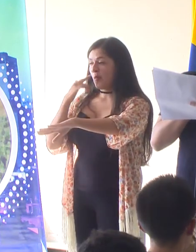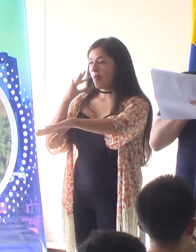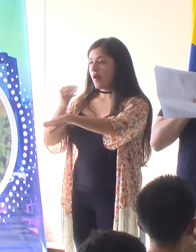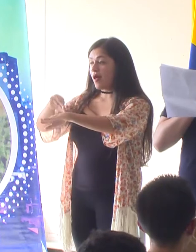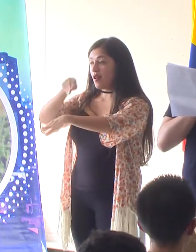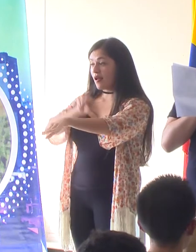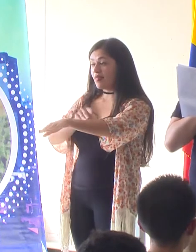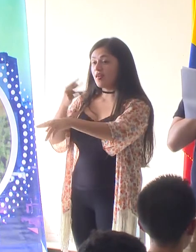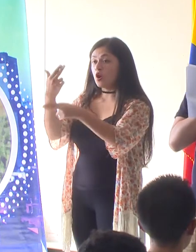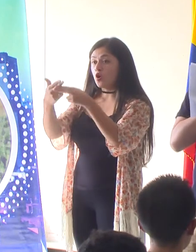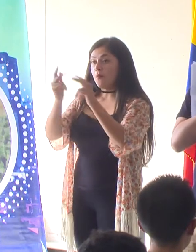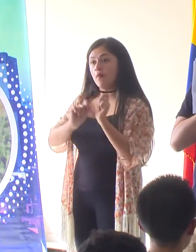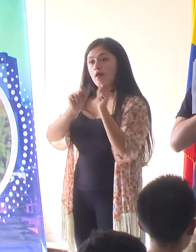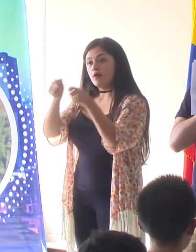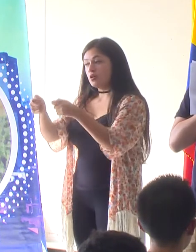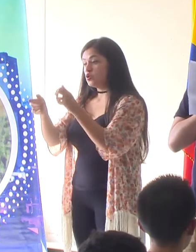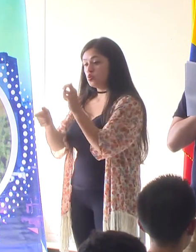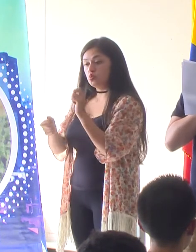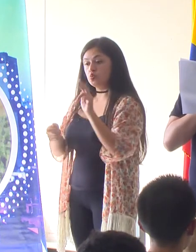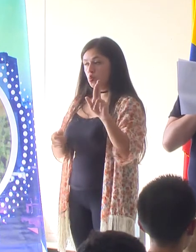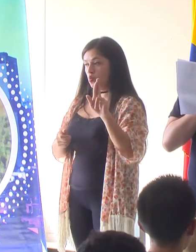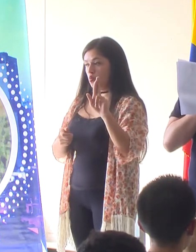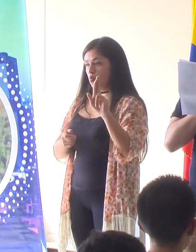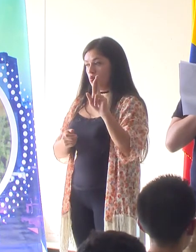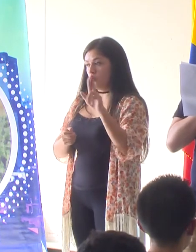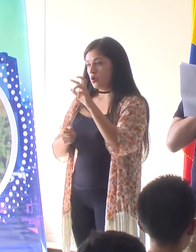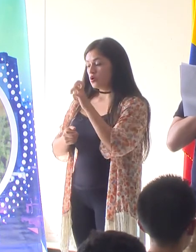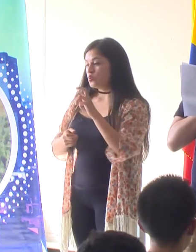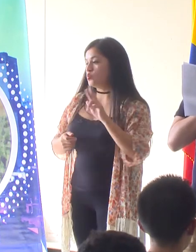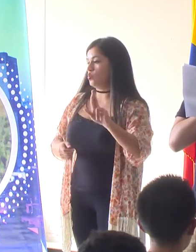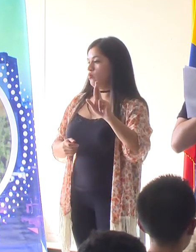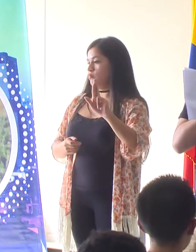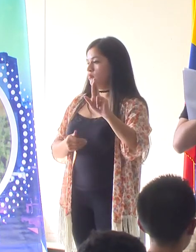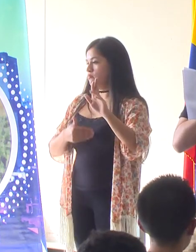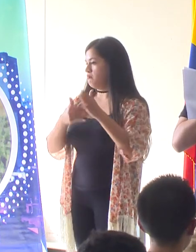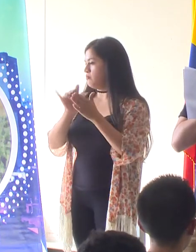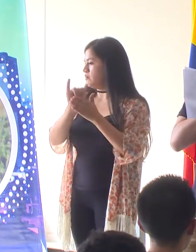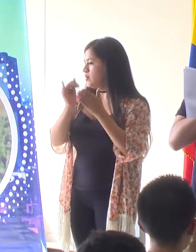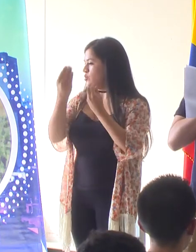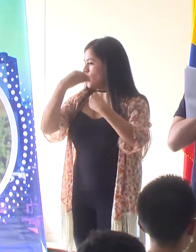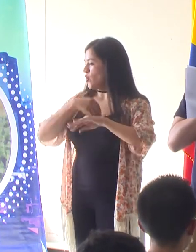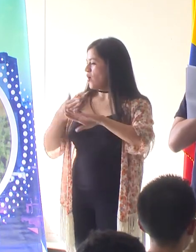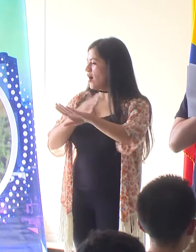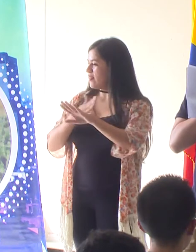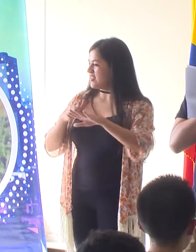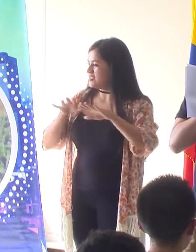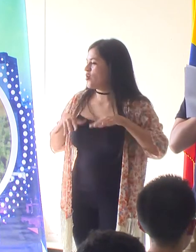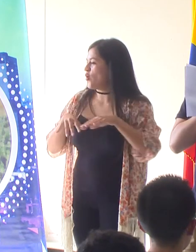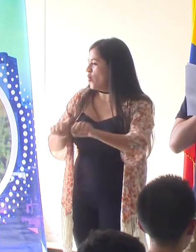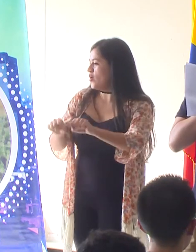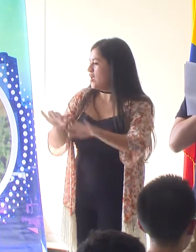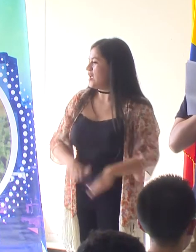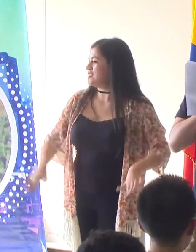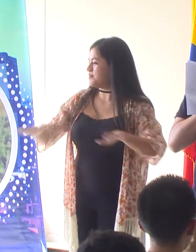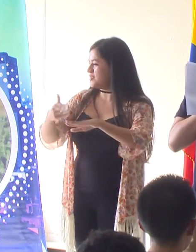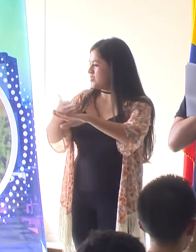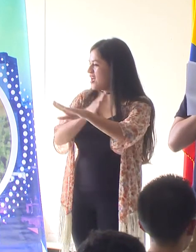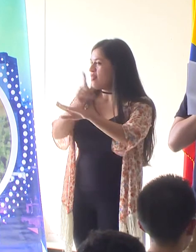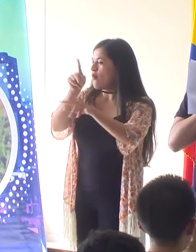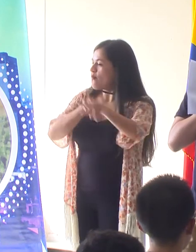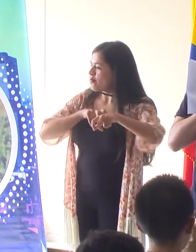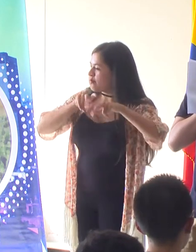se le debe llamar sur aún desde su apropiación durante la colonia como extensos campos de cereales hortalizas